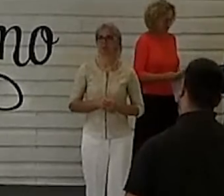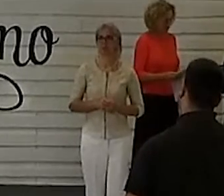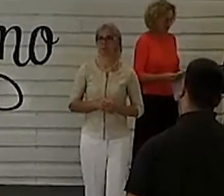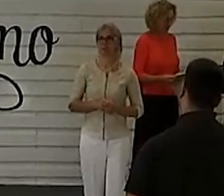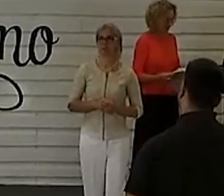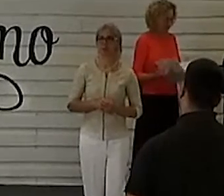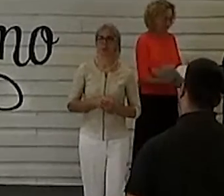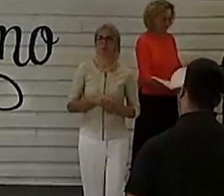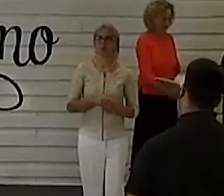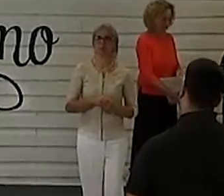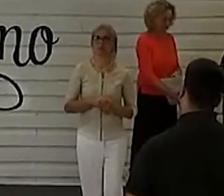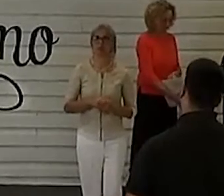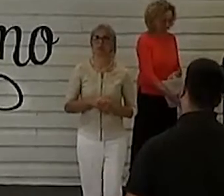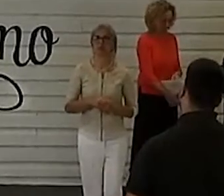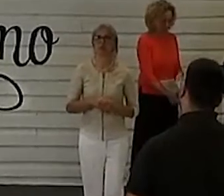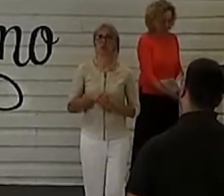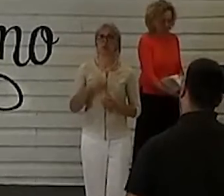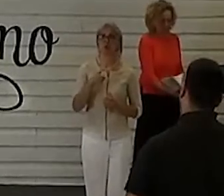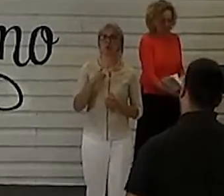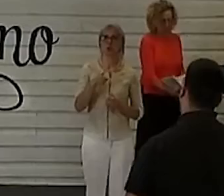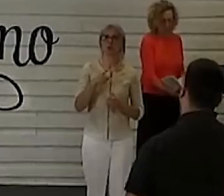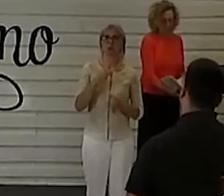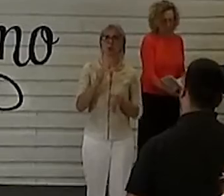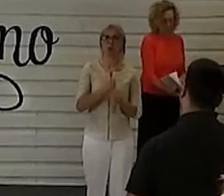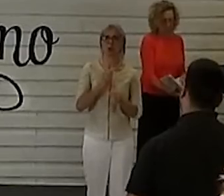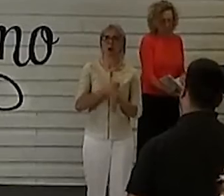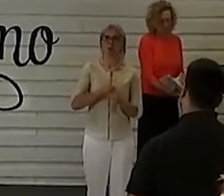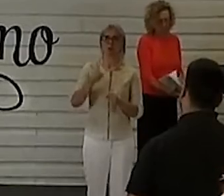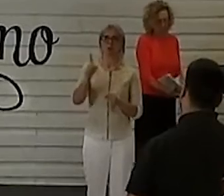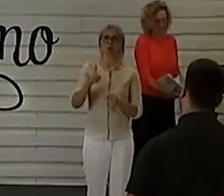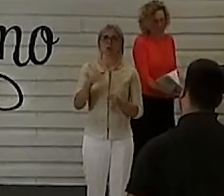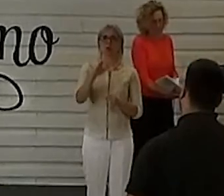a quale alta e superna vocazione sei stato chiamato.